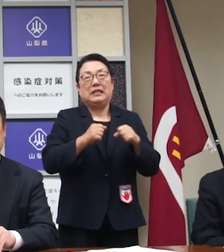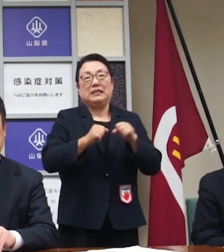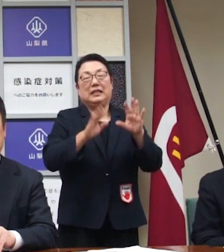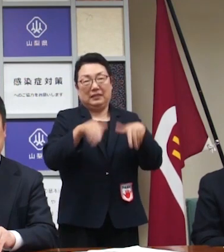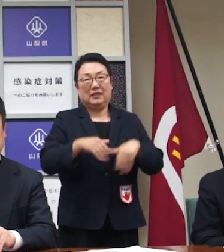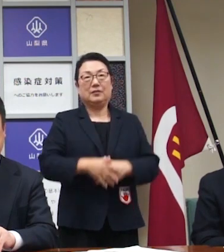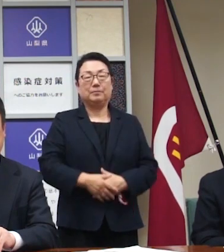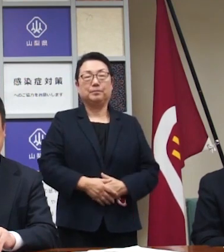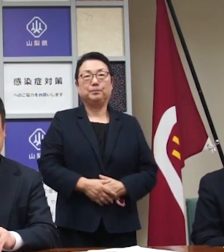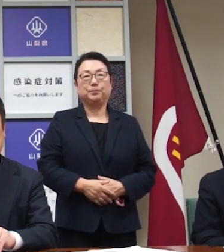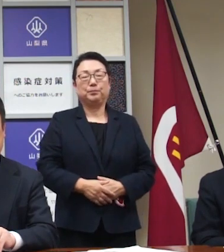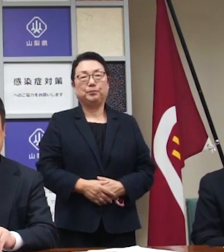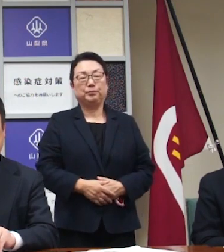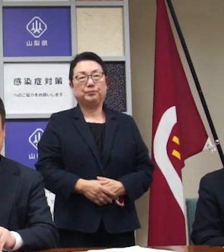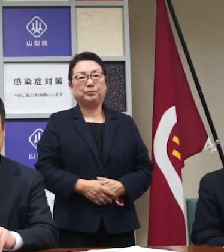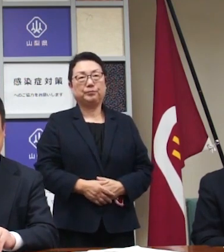です。